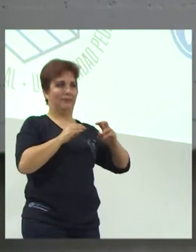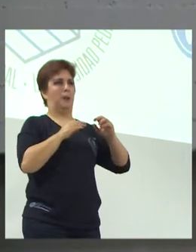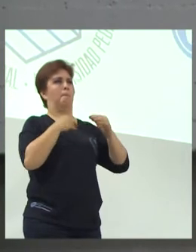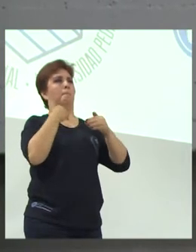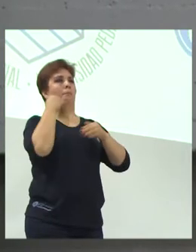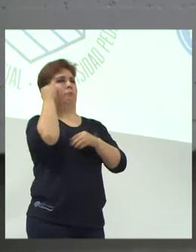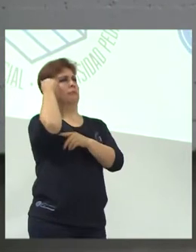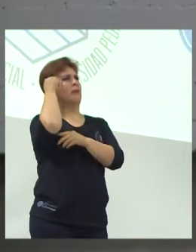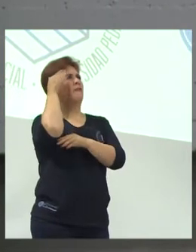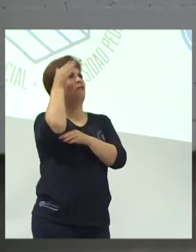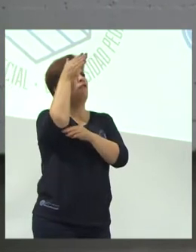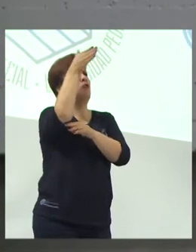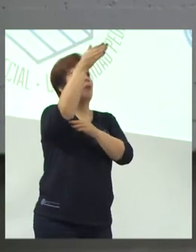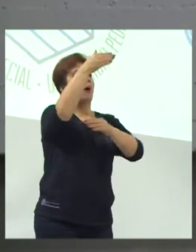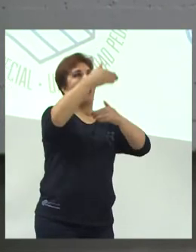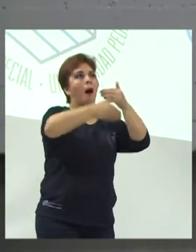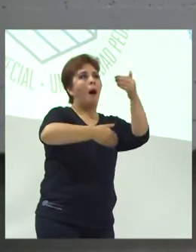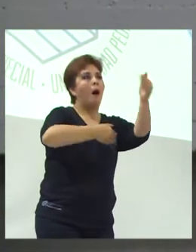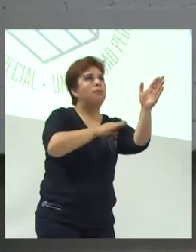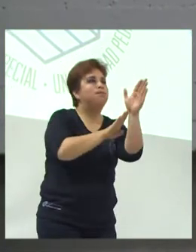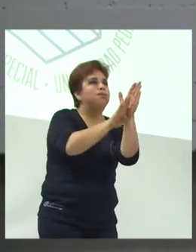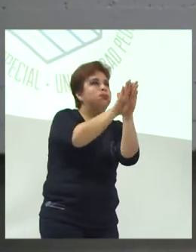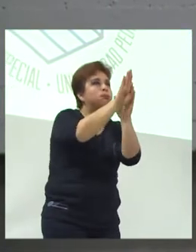de gran envergadura